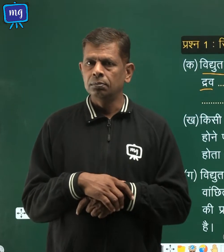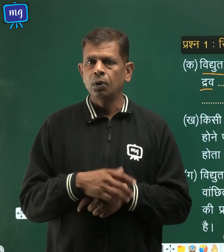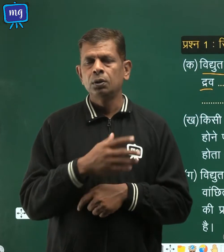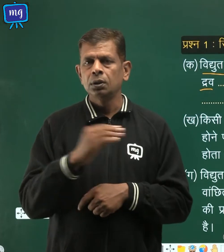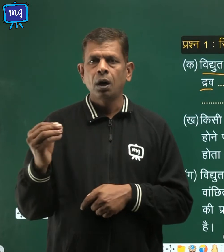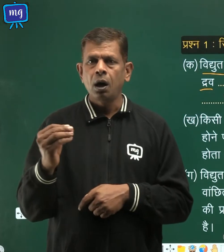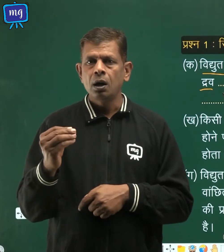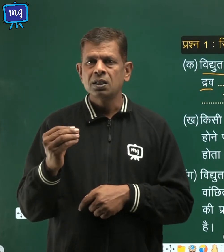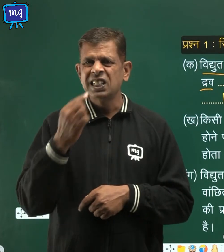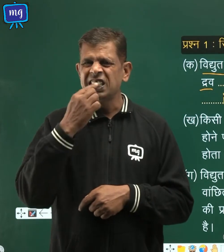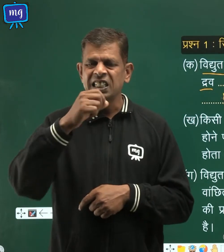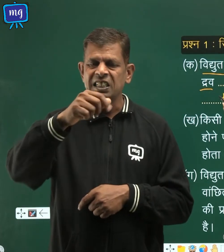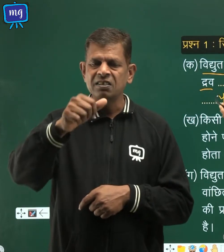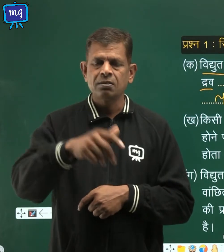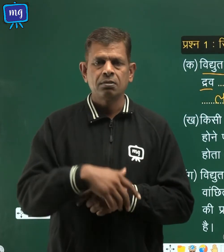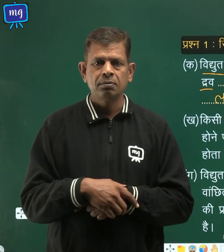तथा लवण।